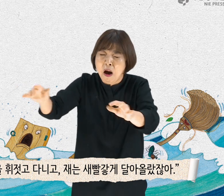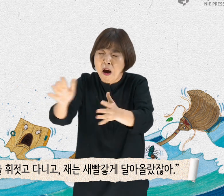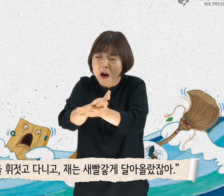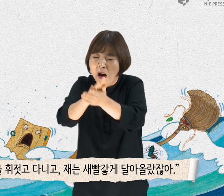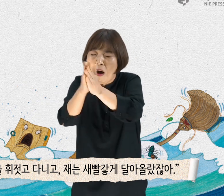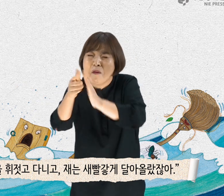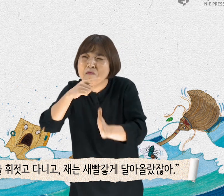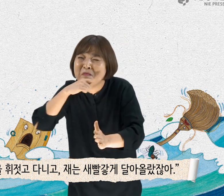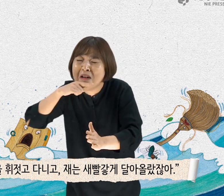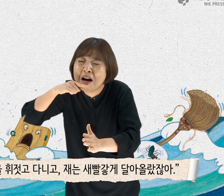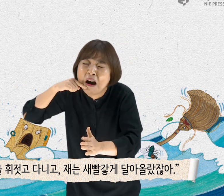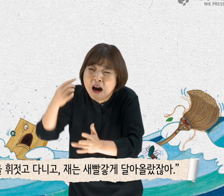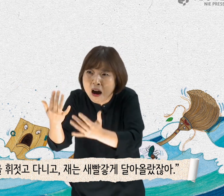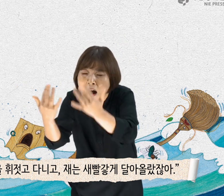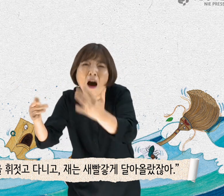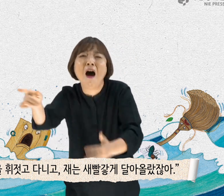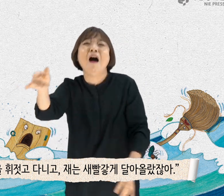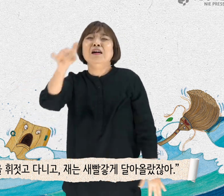달아올랐잖아.